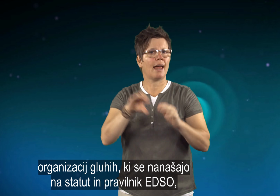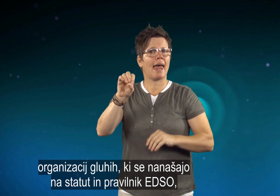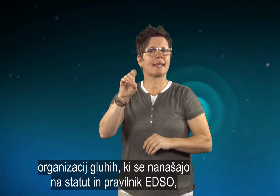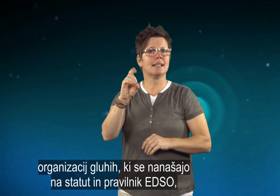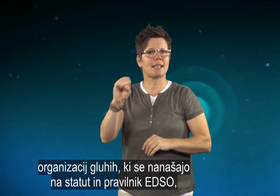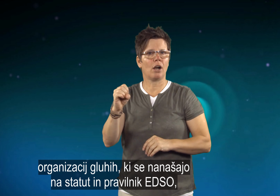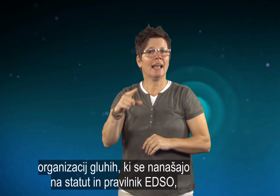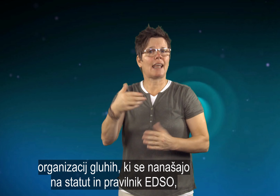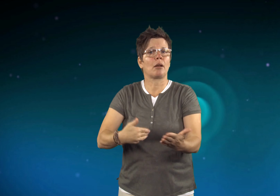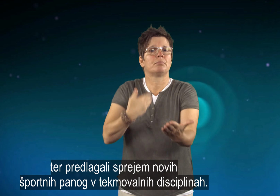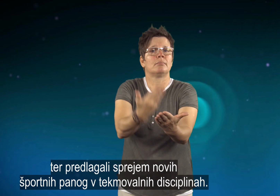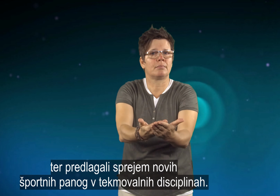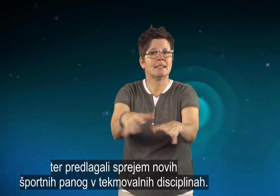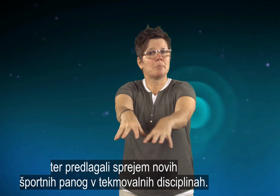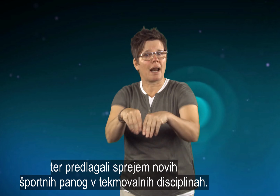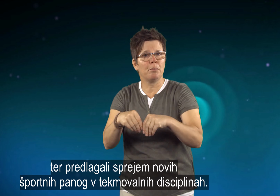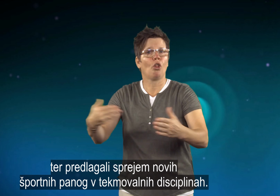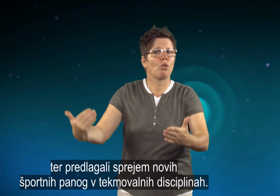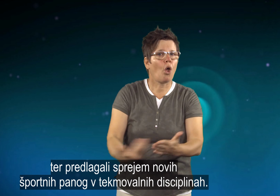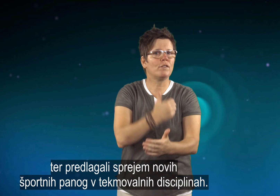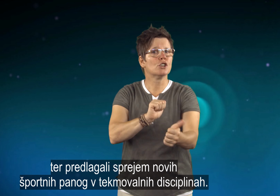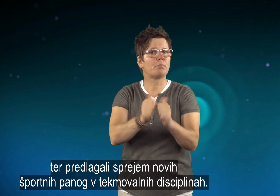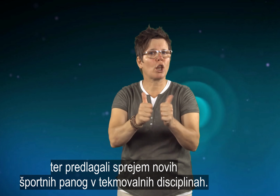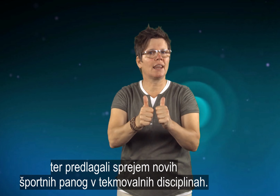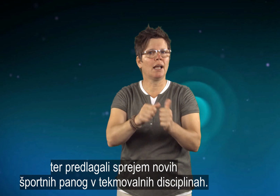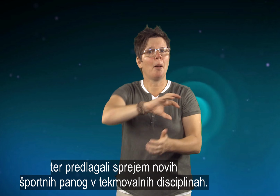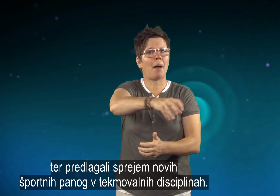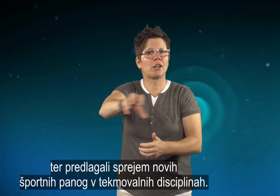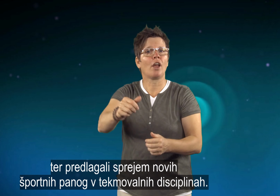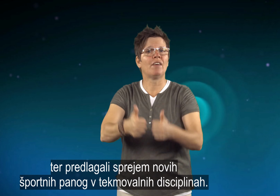ter predlagali sprejem novih športnih panog v tekmovalnih disciplinah.